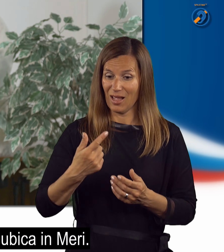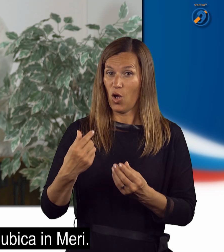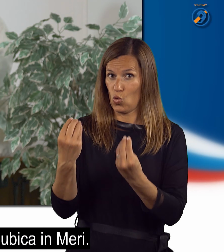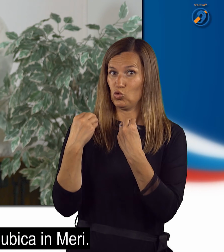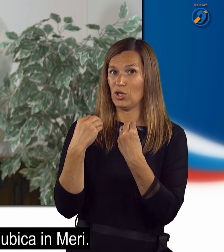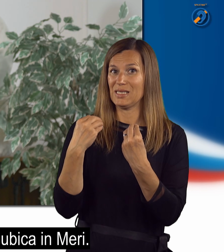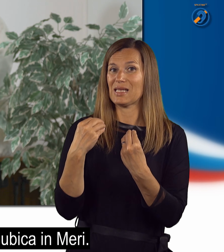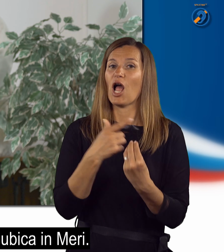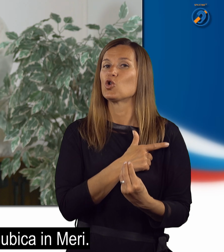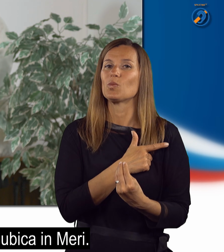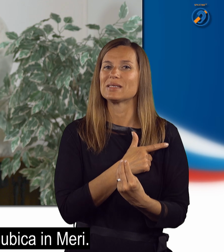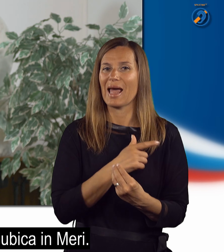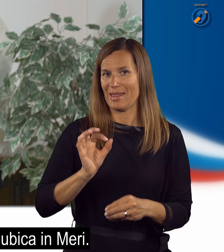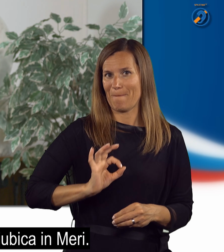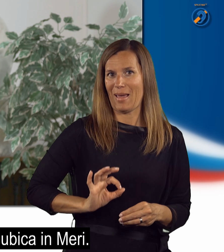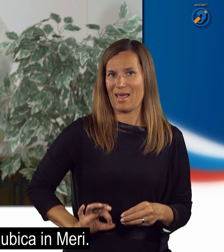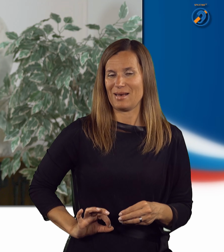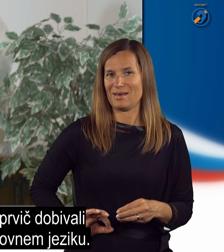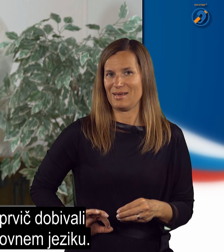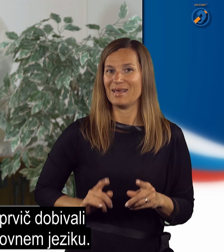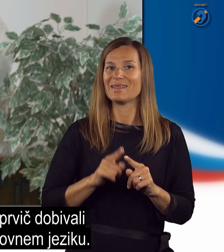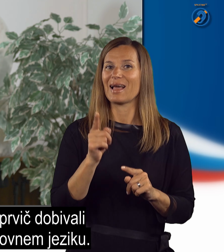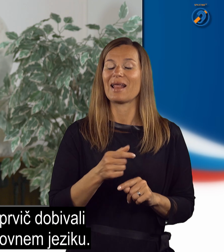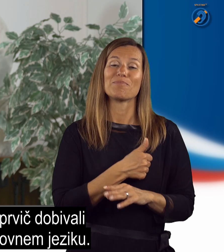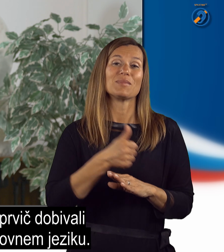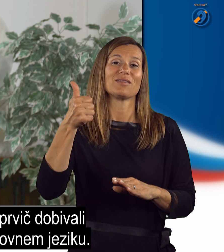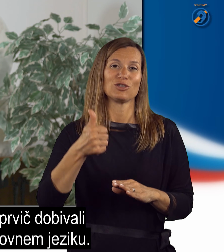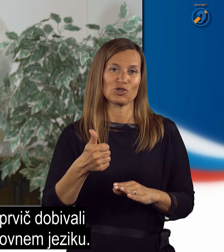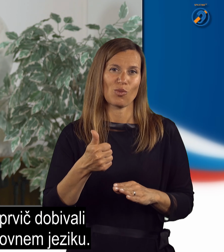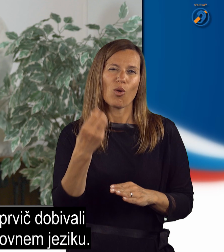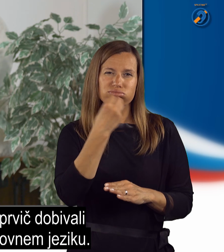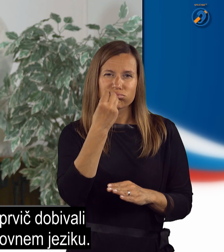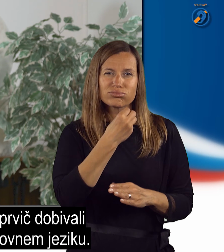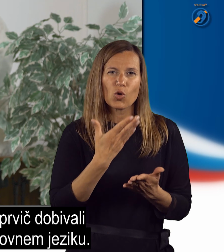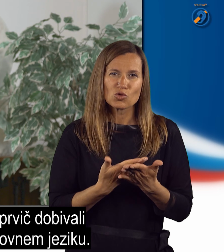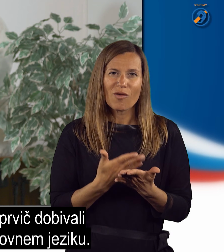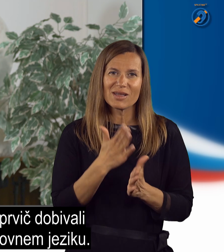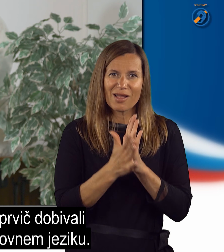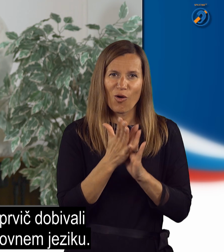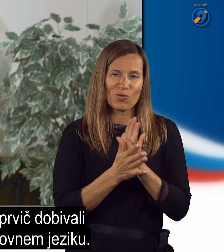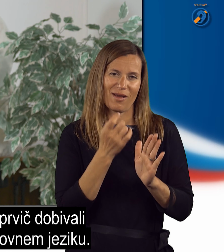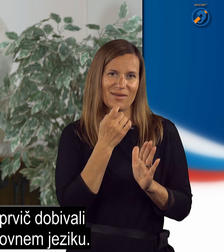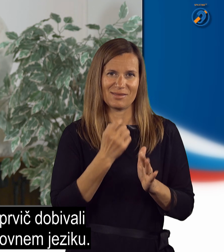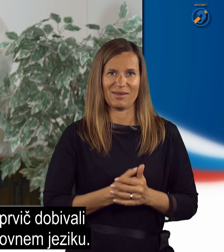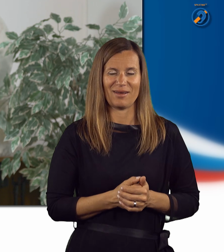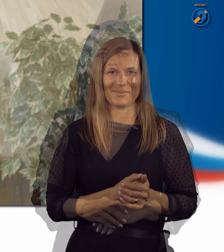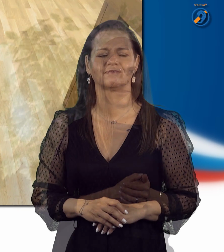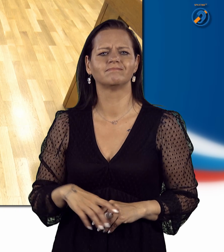Učili sta nas Ljubica in Meri in takrat smo prvič dobivali osnove v znakovnem jeziku.